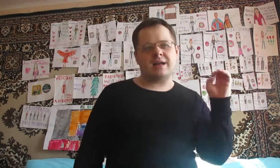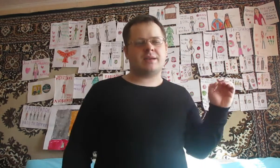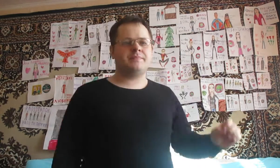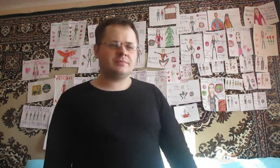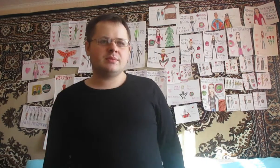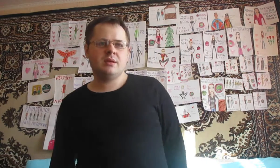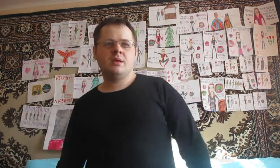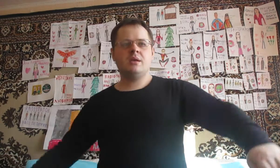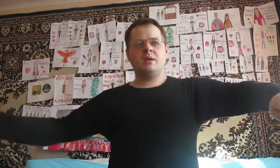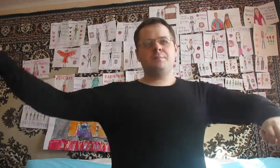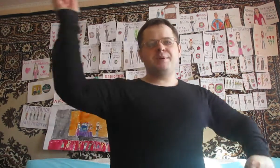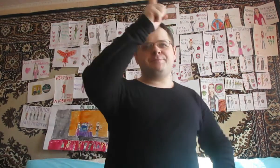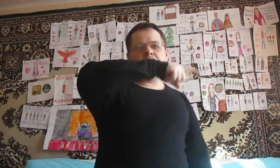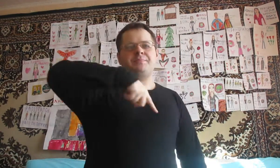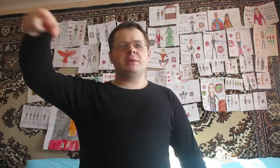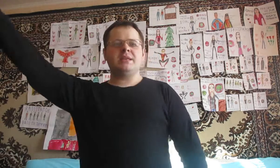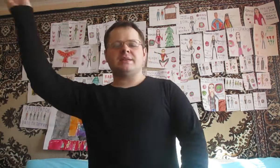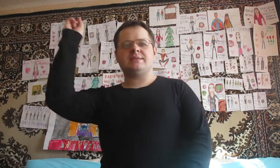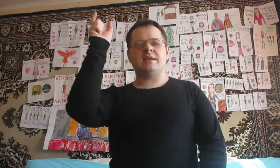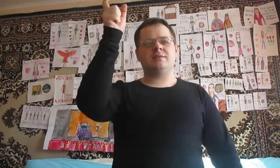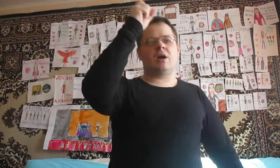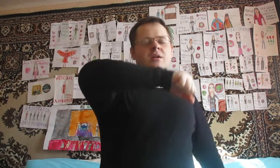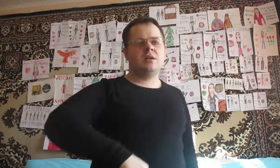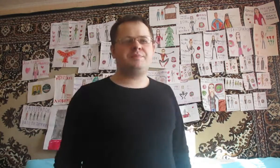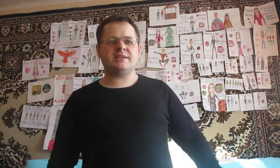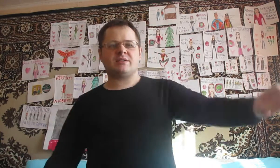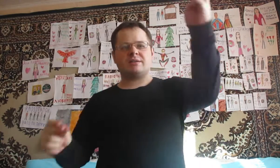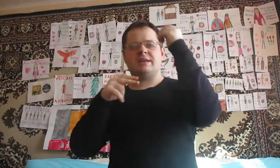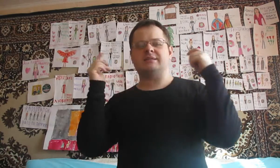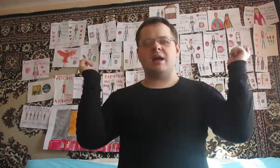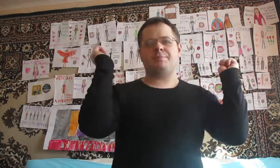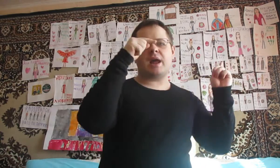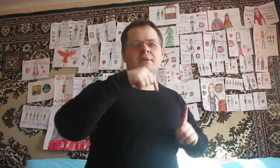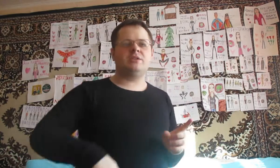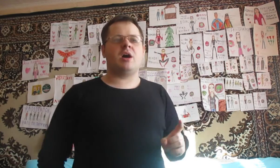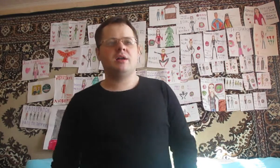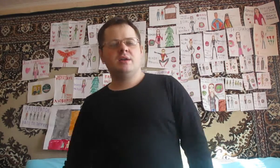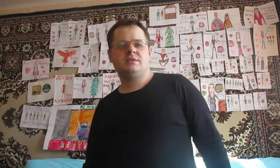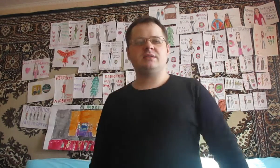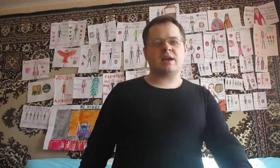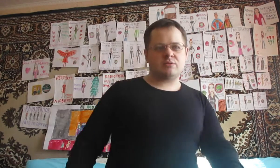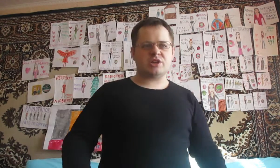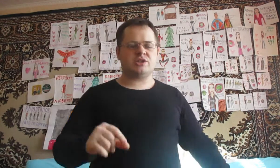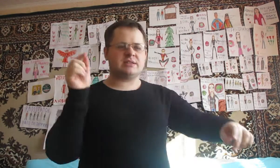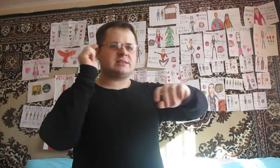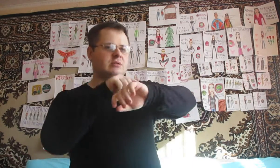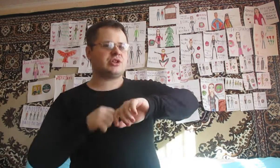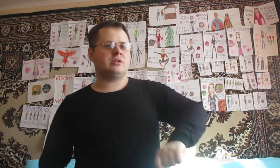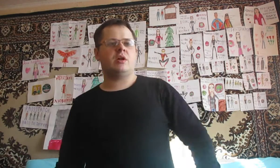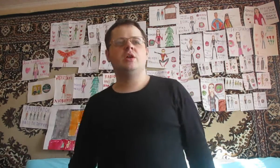охраны. Пип-пап, на меня нацелен кок. Прыскок, залетаю прямо легко. И так уже исчезак, уже на ноль.